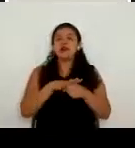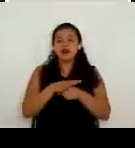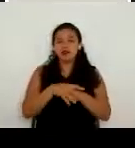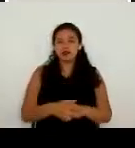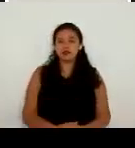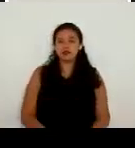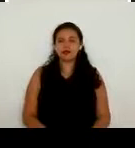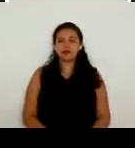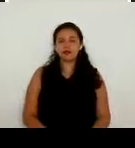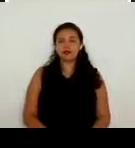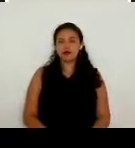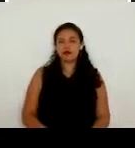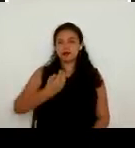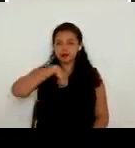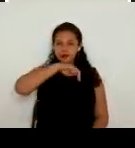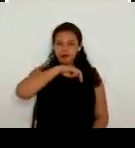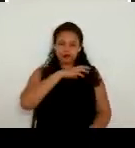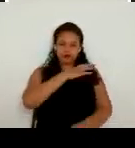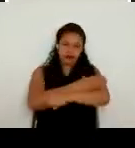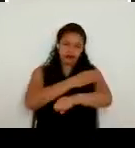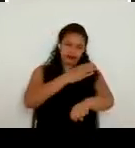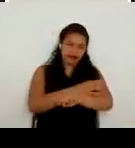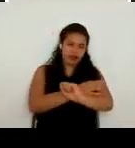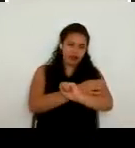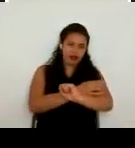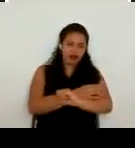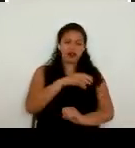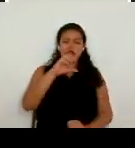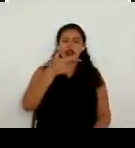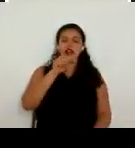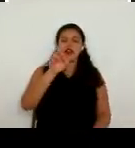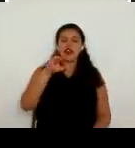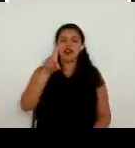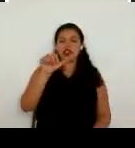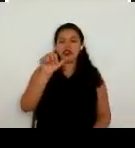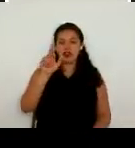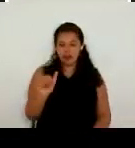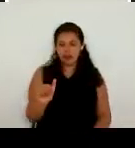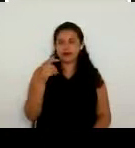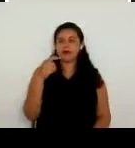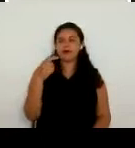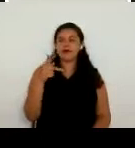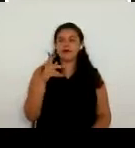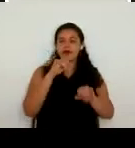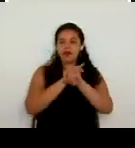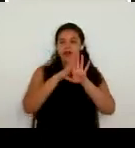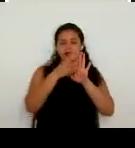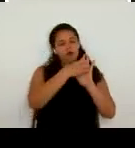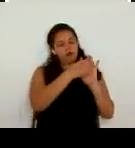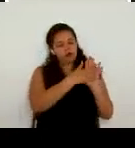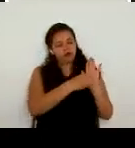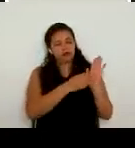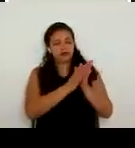colega nuestra guardada este esta información fue publicada en oliva de